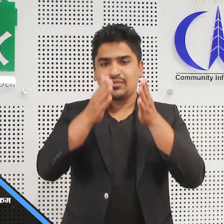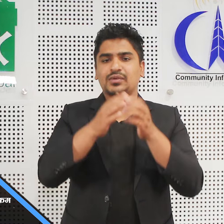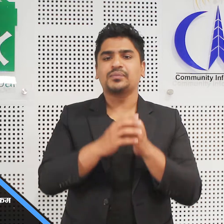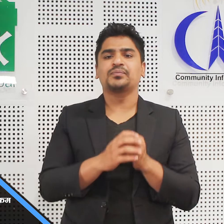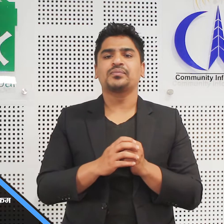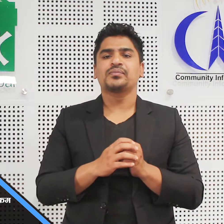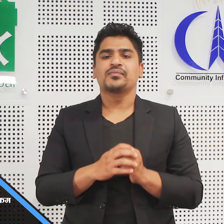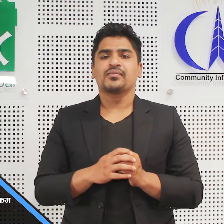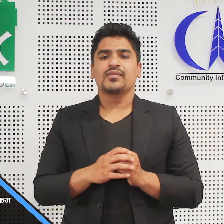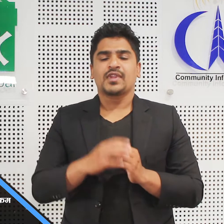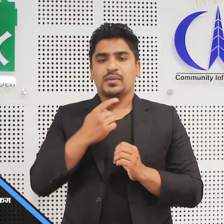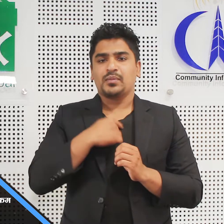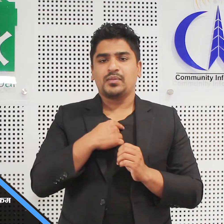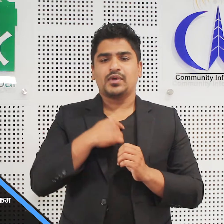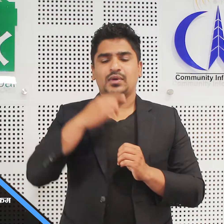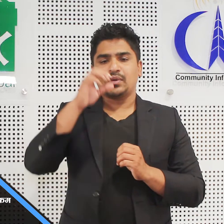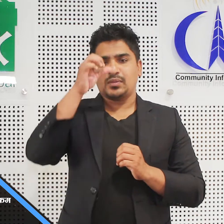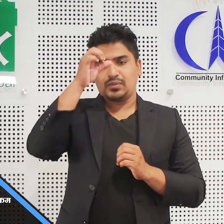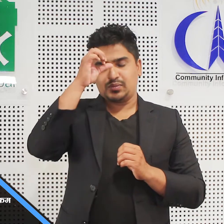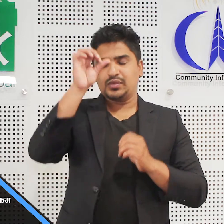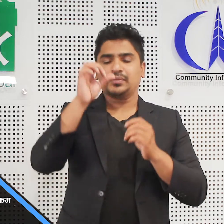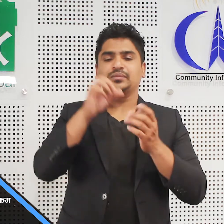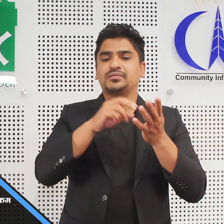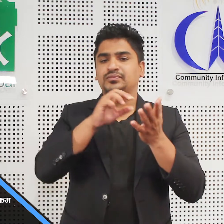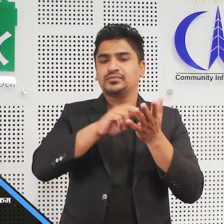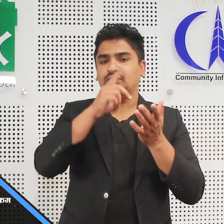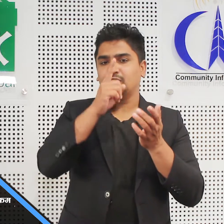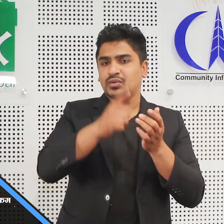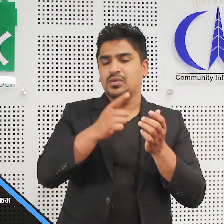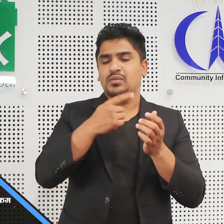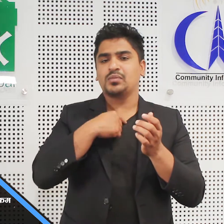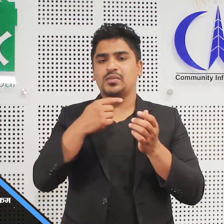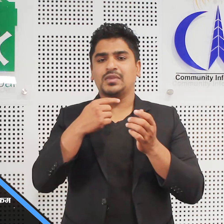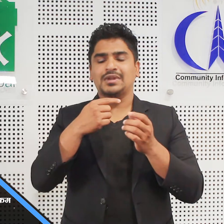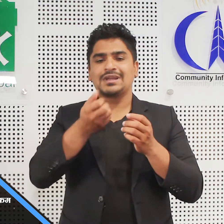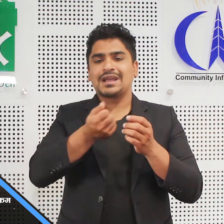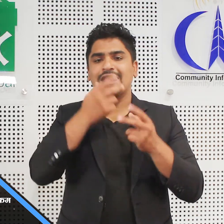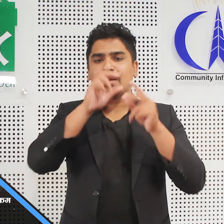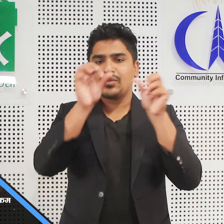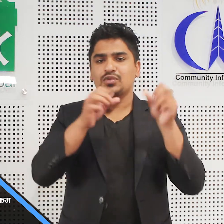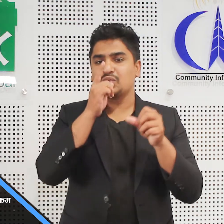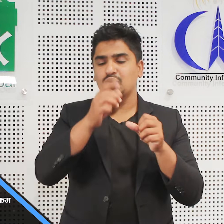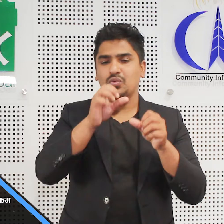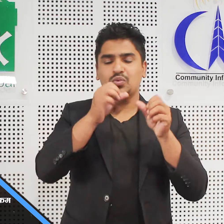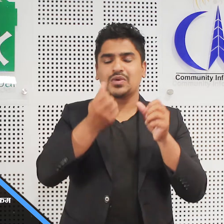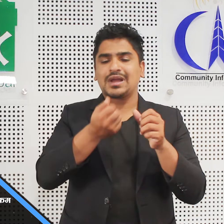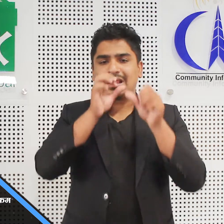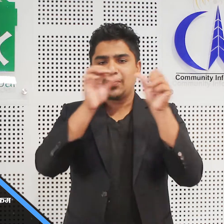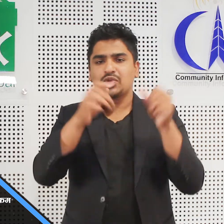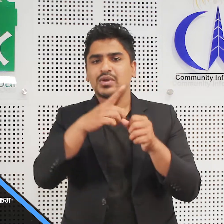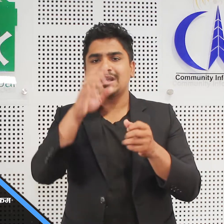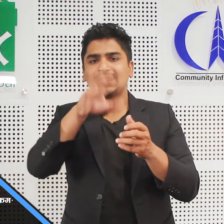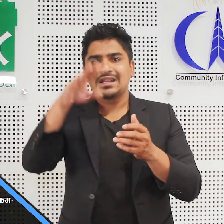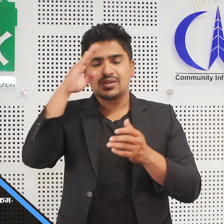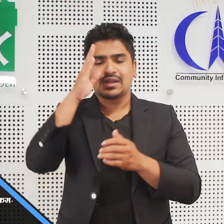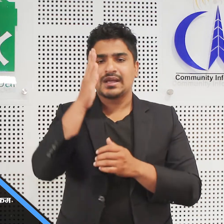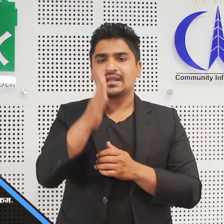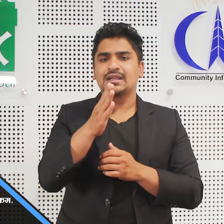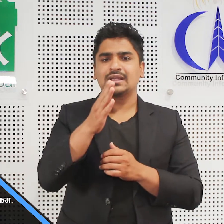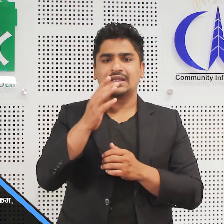शिवनगर, म चाहिँ पूर्व कमलरी हुँ। अनि मेरो व्यवसाय भनेपछि नास्ता पसल हो। नास्ता पसलको लागि स्थानीय सरकारले चाहिँ हेरिदिनु पर्यो हामीलाई,